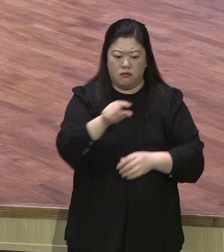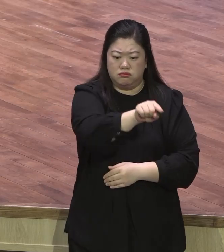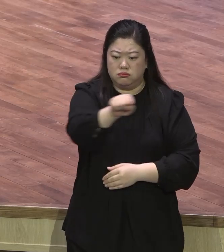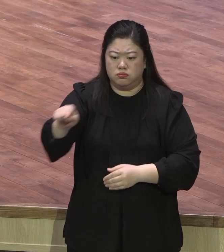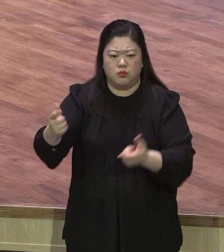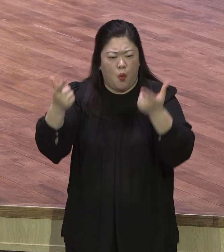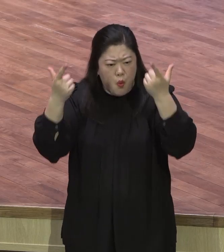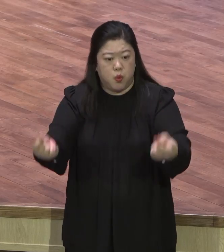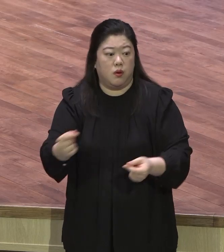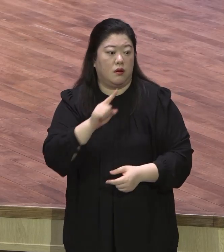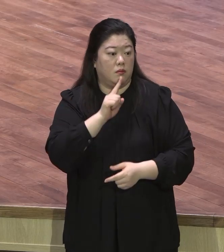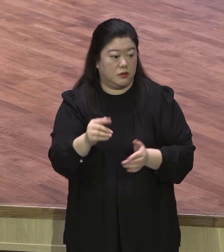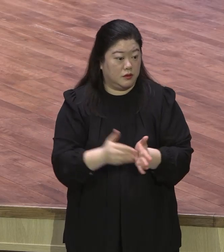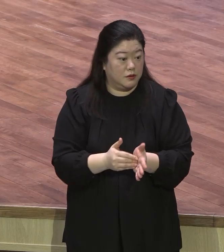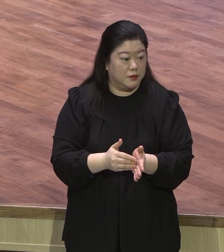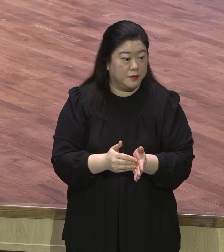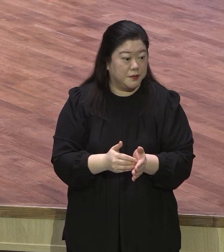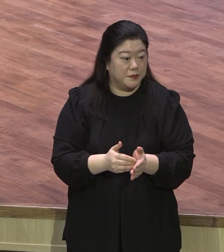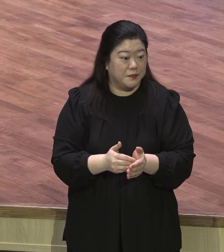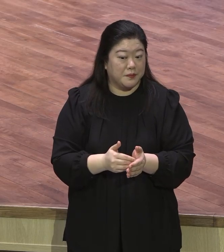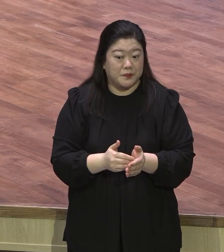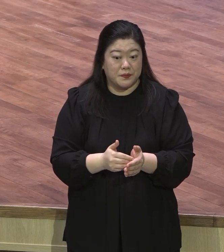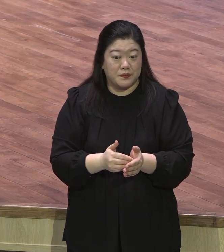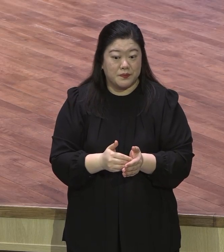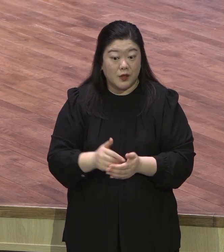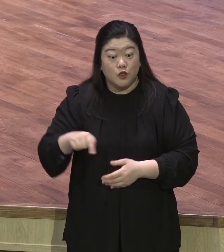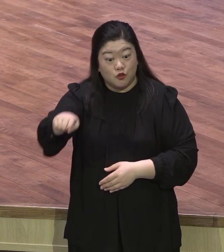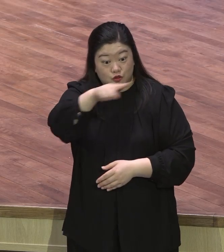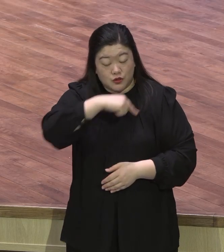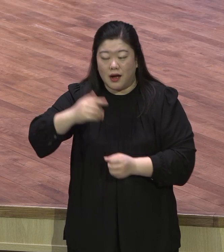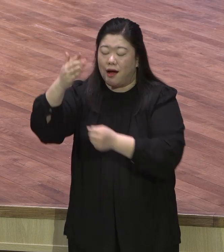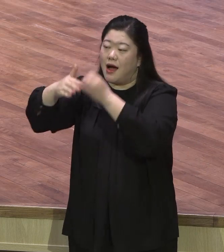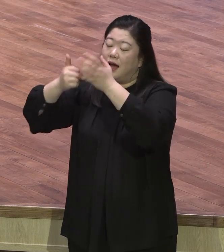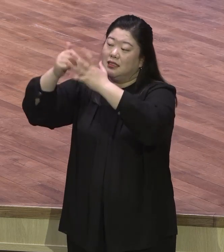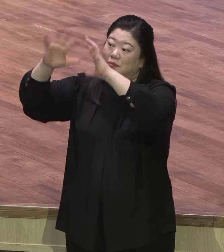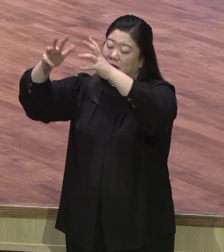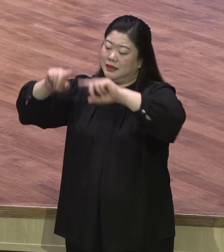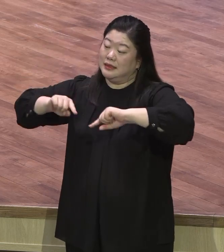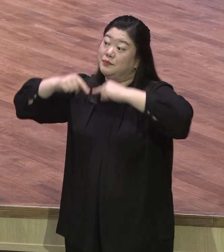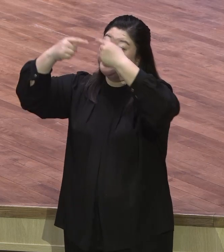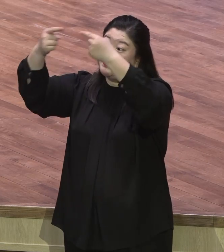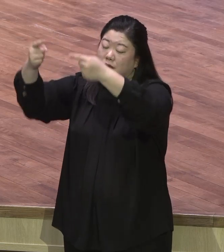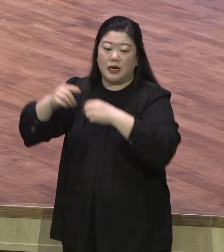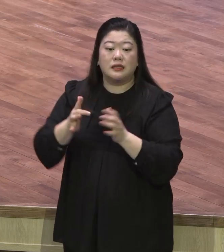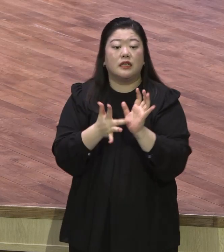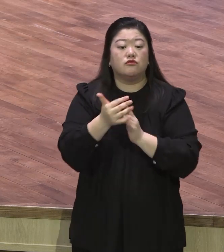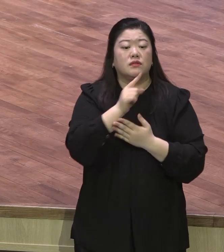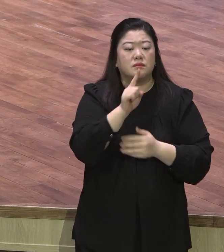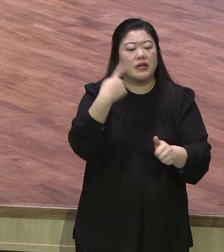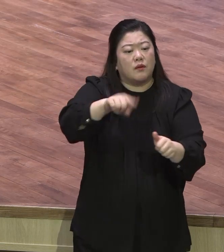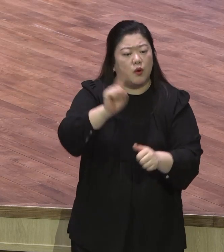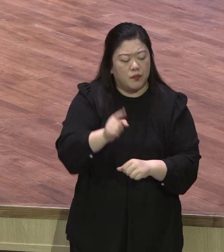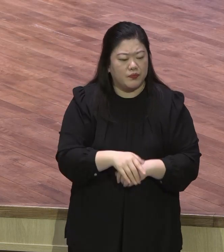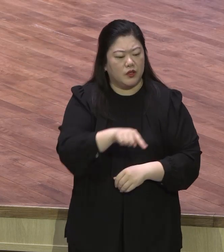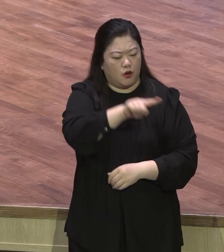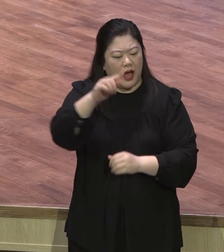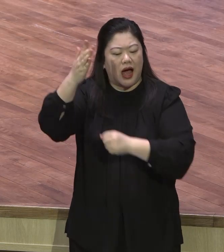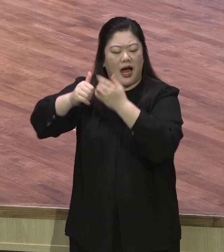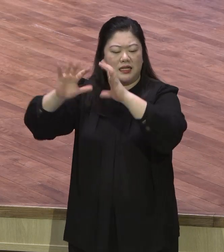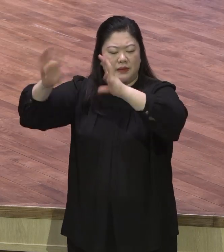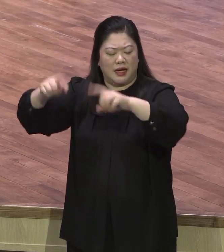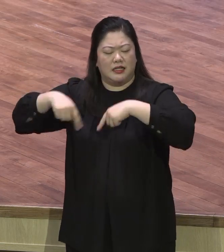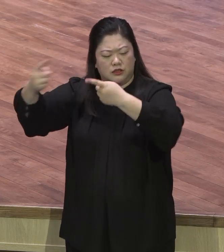예수님은 우리에게 하나님의 나라에 들어갈 수 있도록 기도하라고 가르치지 않았어요. 하나님의 나라에